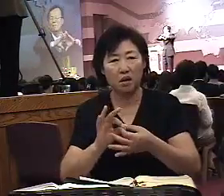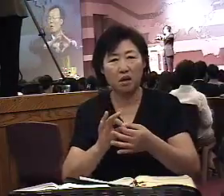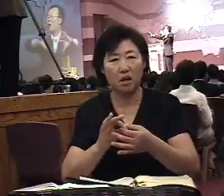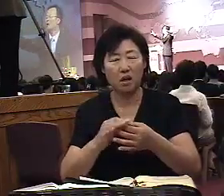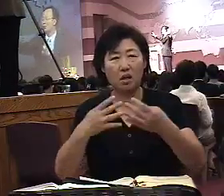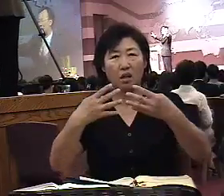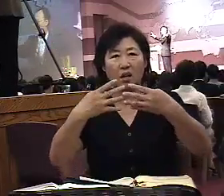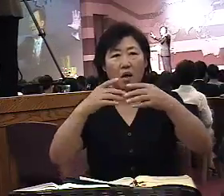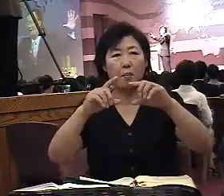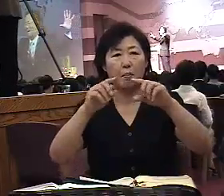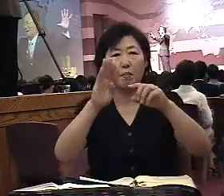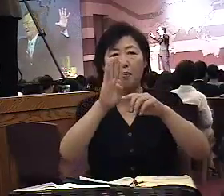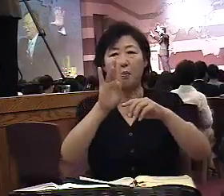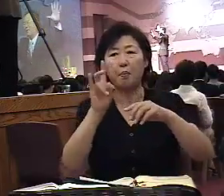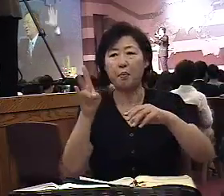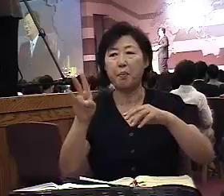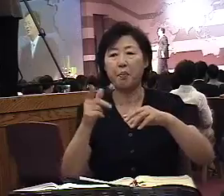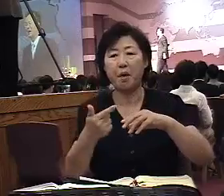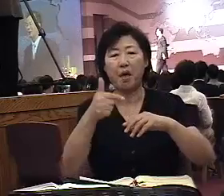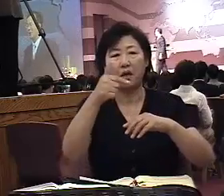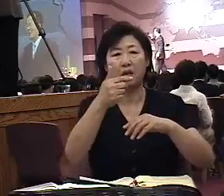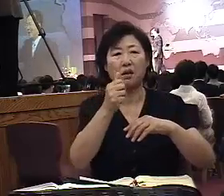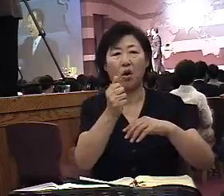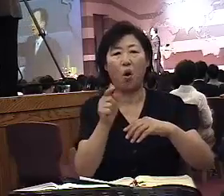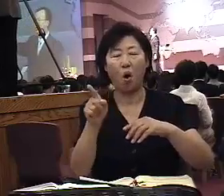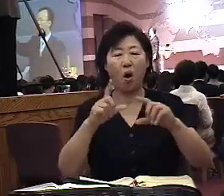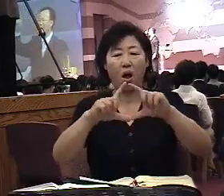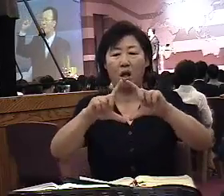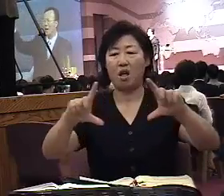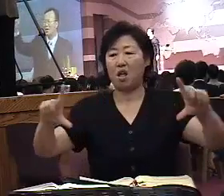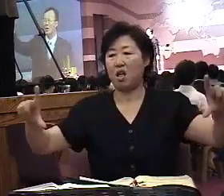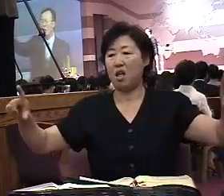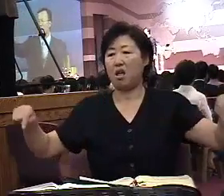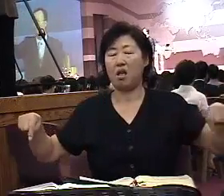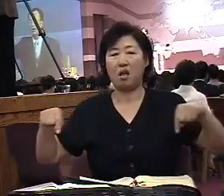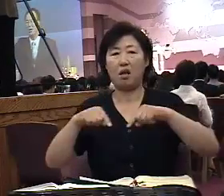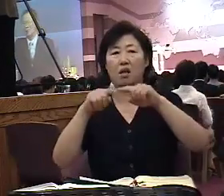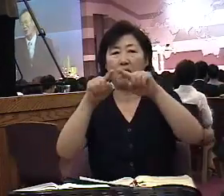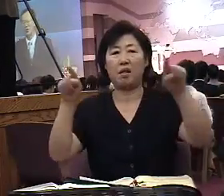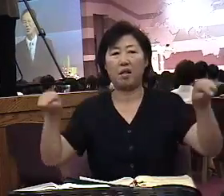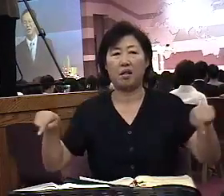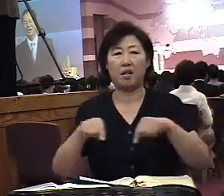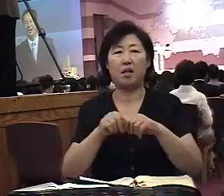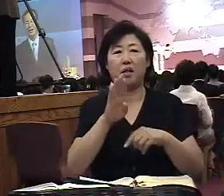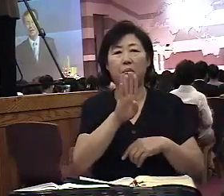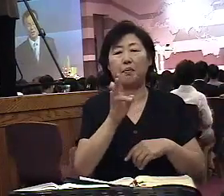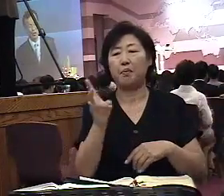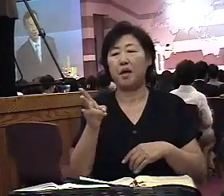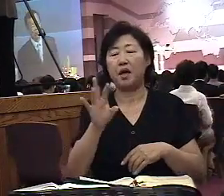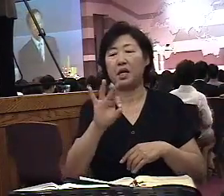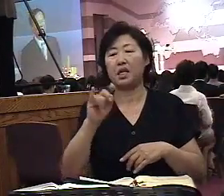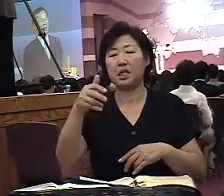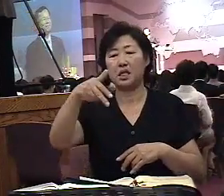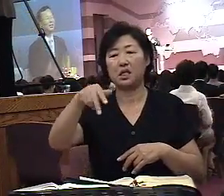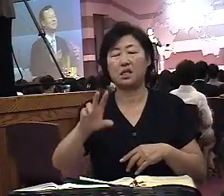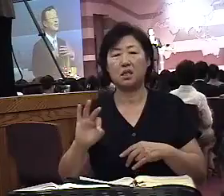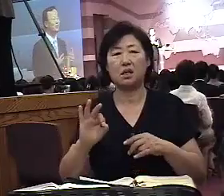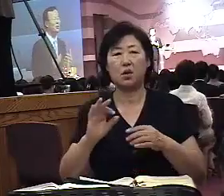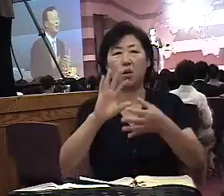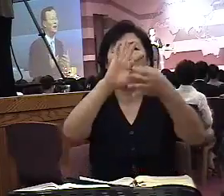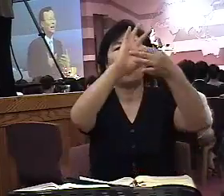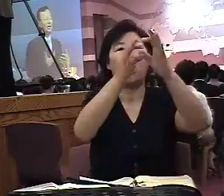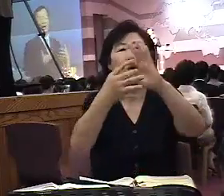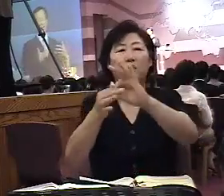중국 모든 곳에 펼치고 있더라고요. 가는 곳마다 베이징 올림픽이 붙여 있습니다. 그것을 보면서 저는